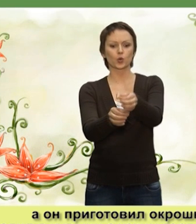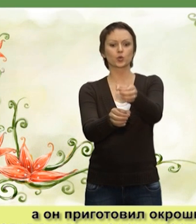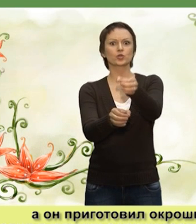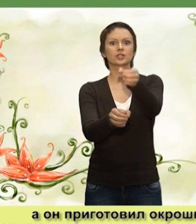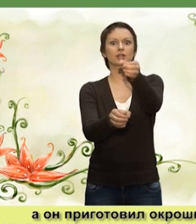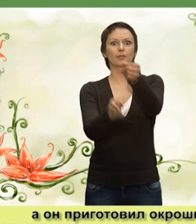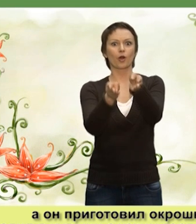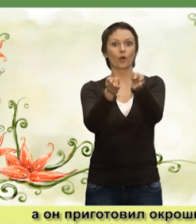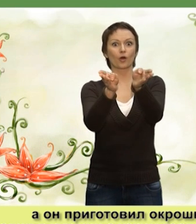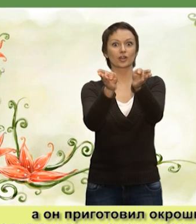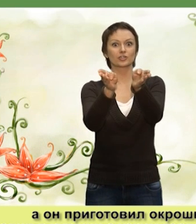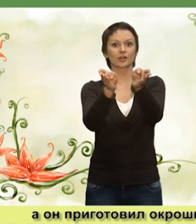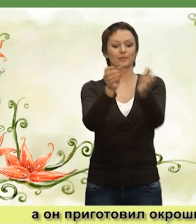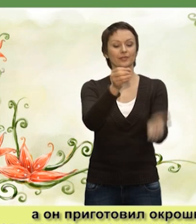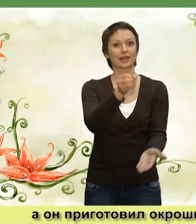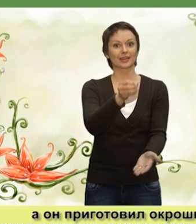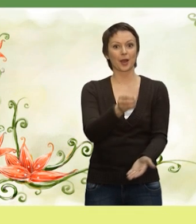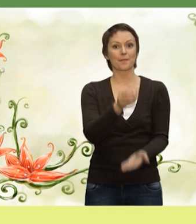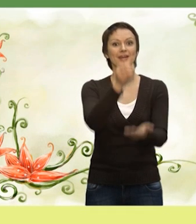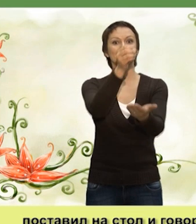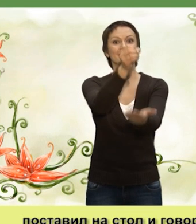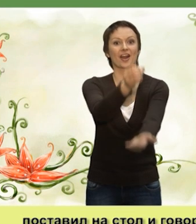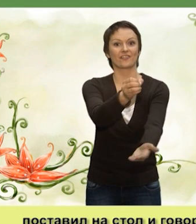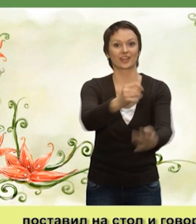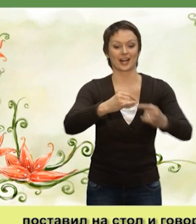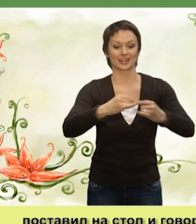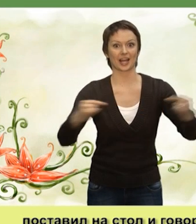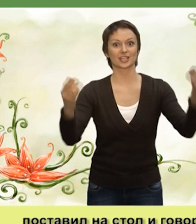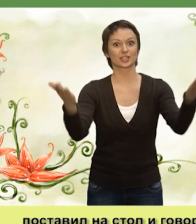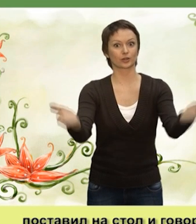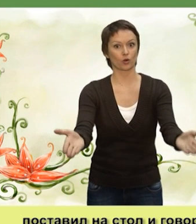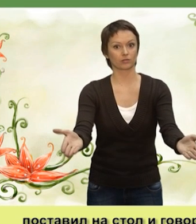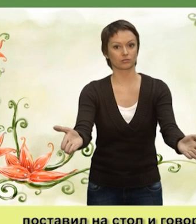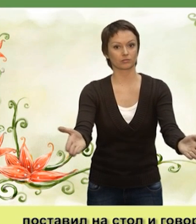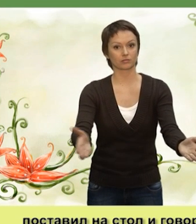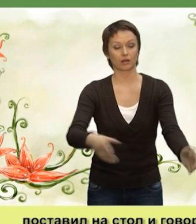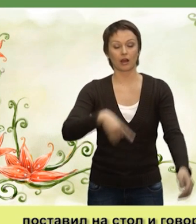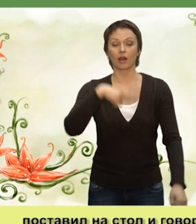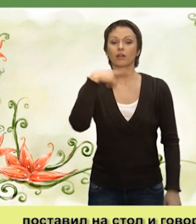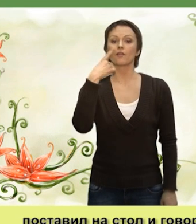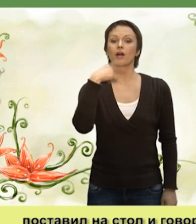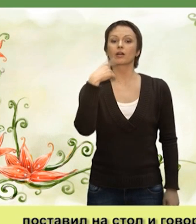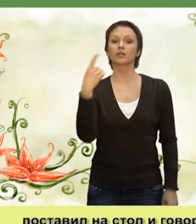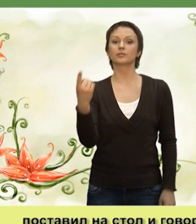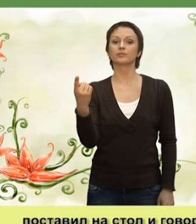с узким горлышком, поставил на стол и говорит: